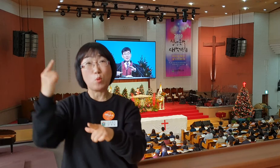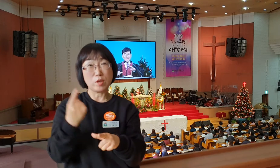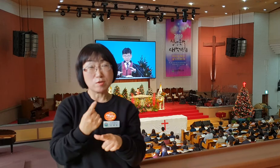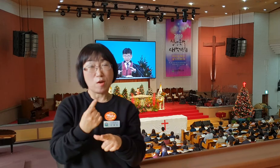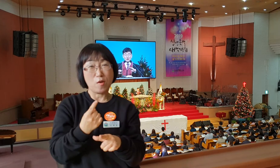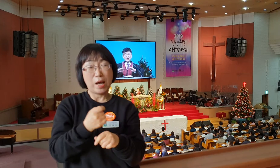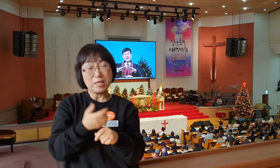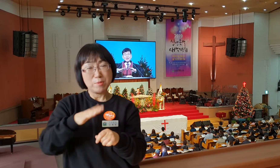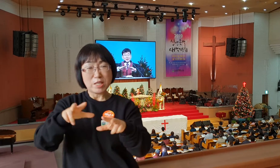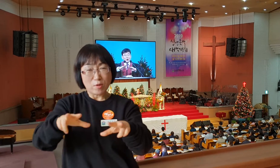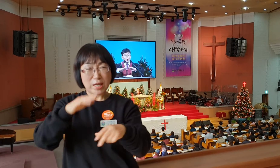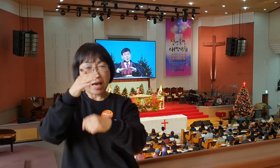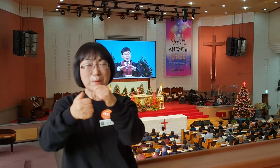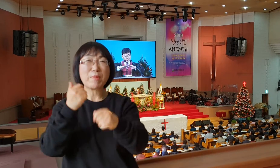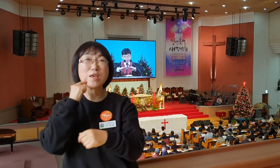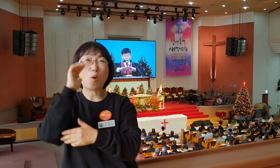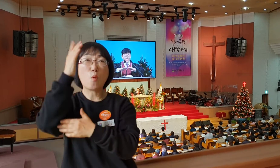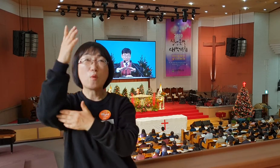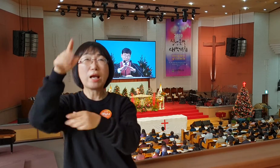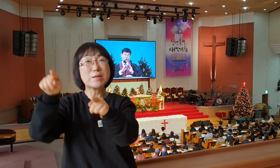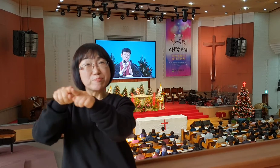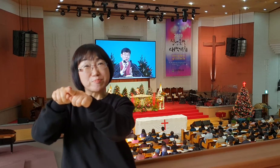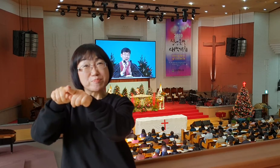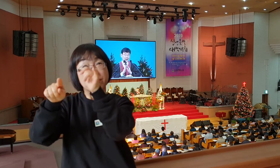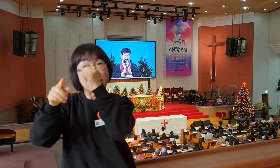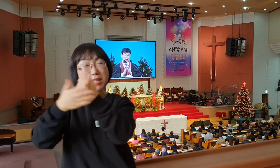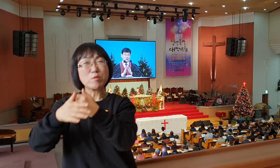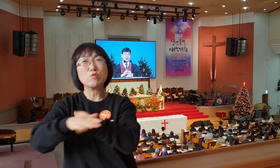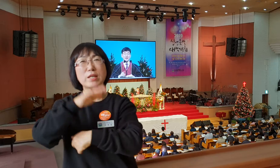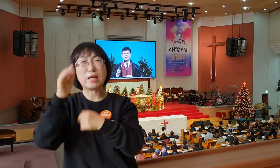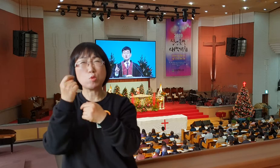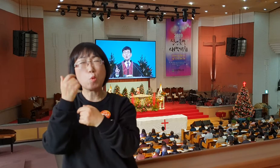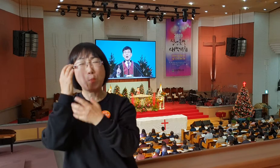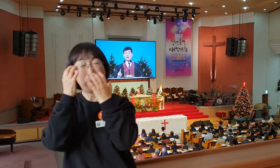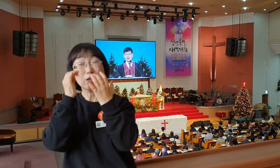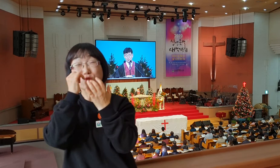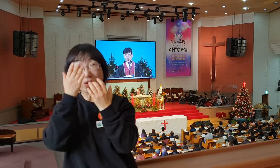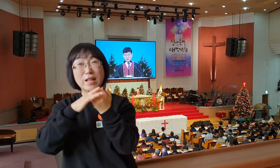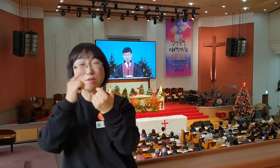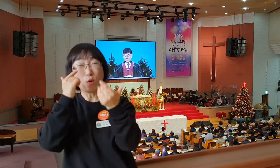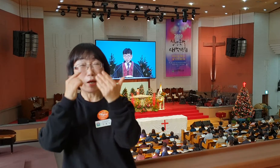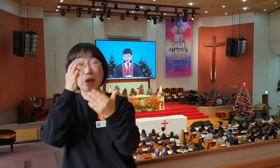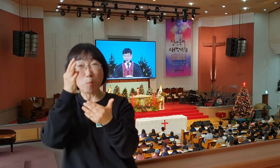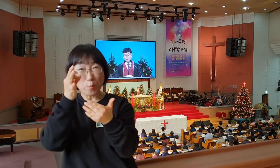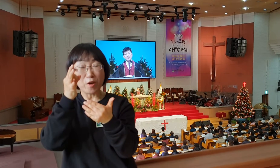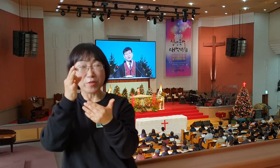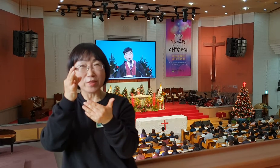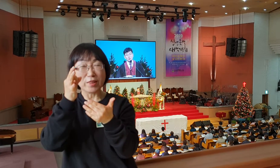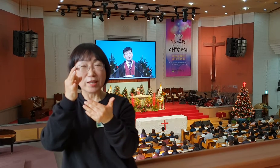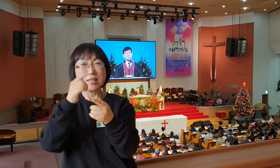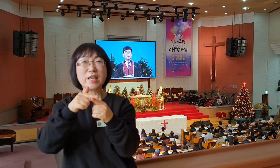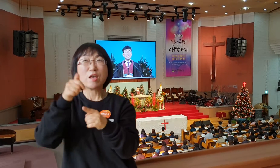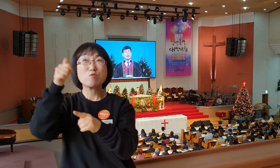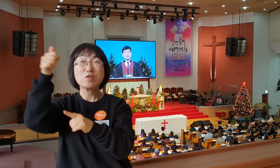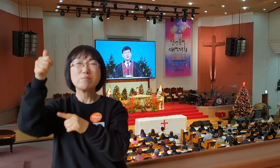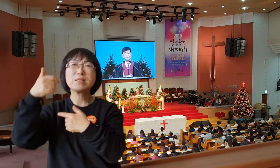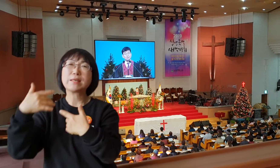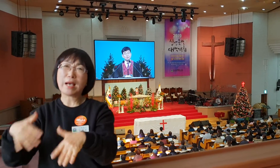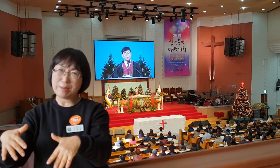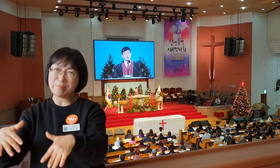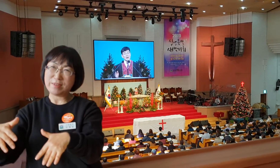하지만 여기 하나님의 영광이 붙어있기 때문에 우리가 헷갈리는 건데 정확하게 보시면 어떻습니까 예수님은